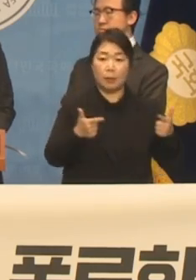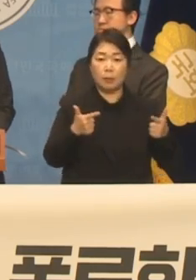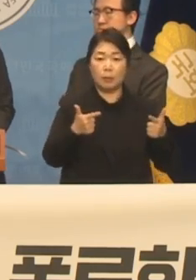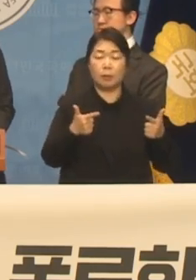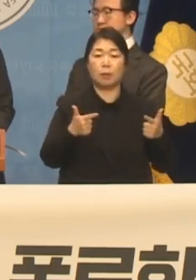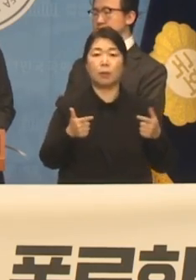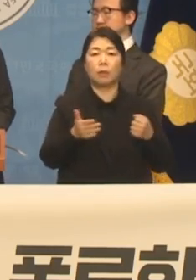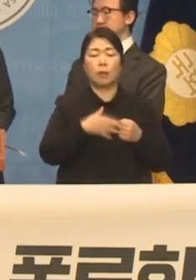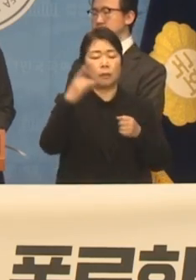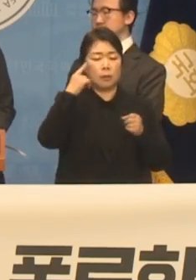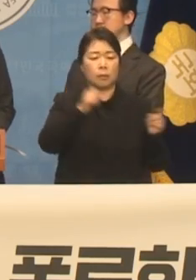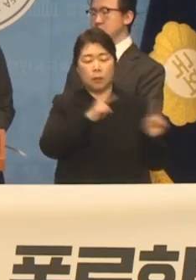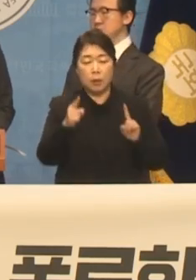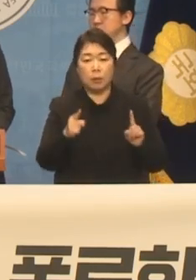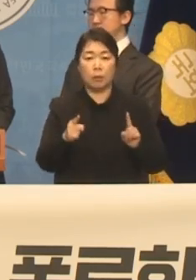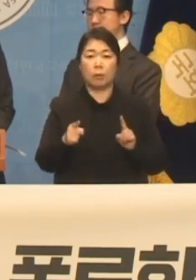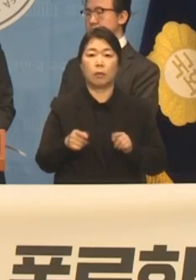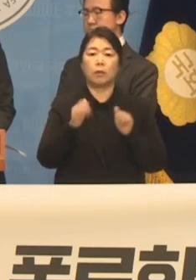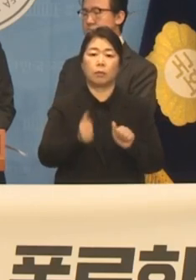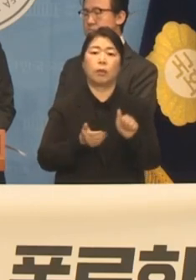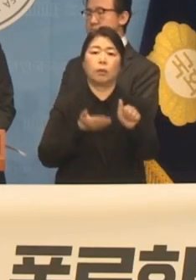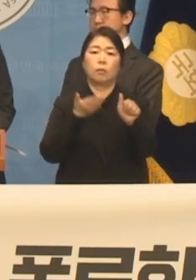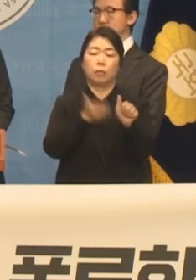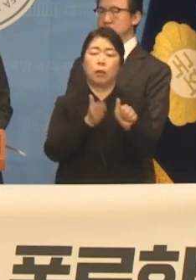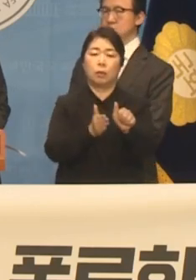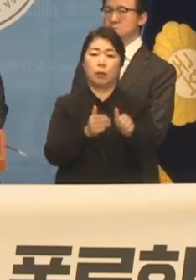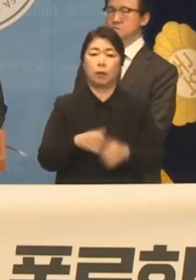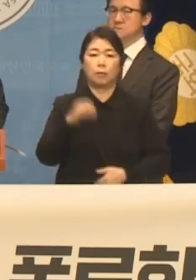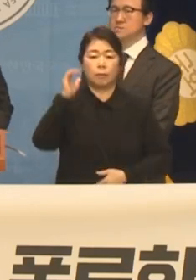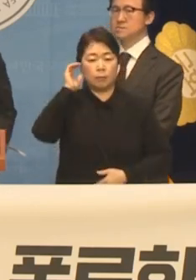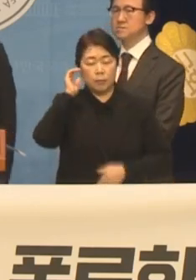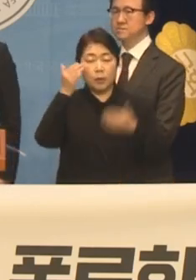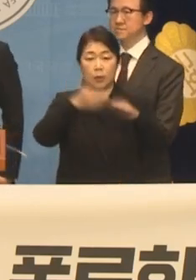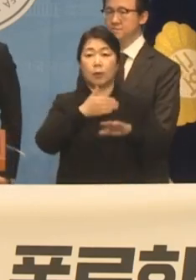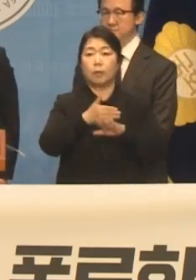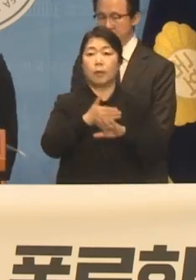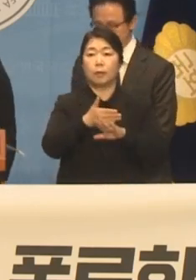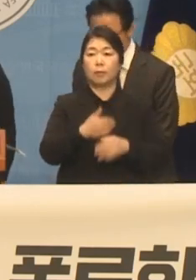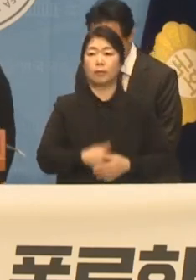그리고 심판해 주십시오 경청해 주셔서